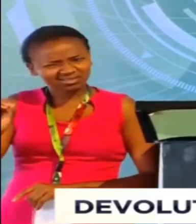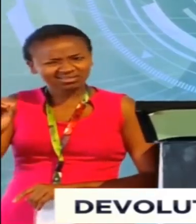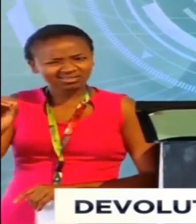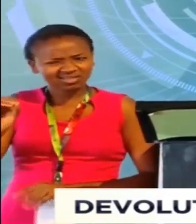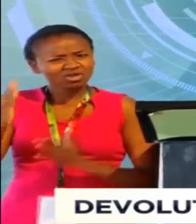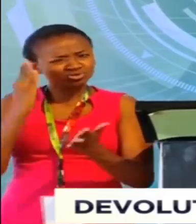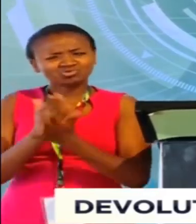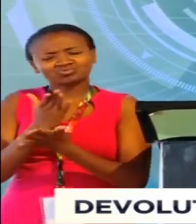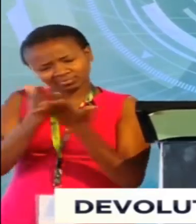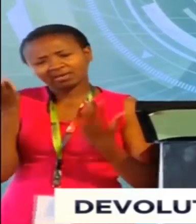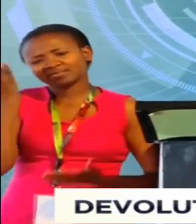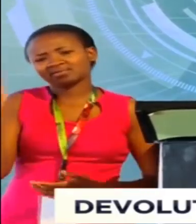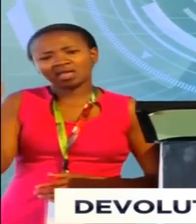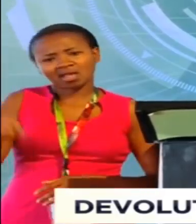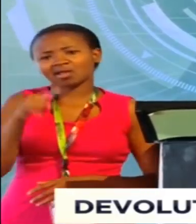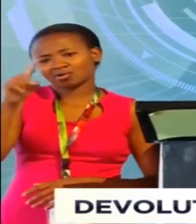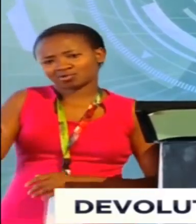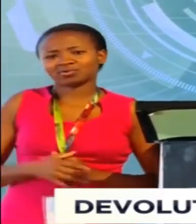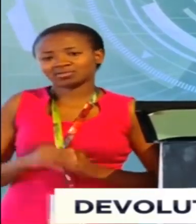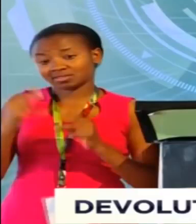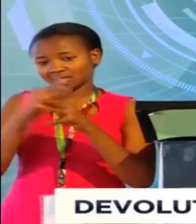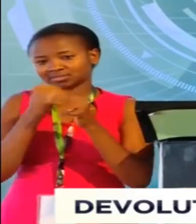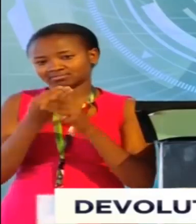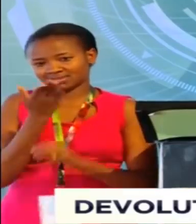there is something wrong in that equation.